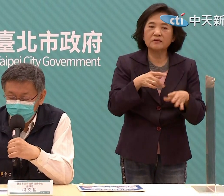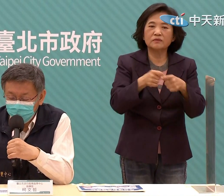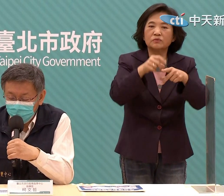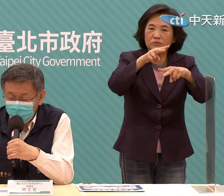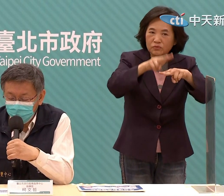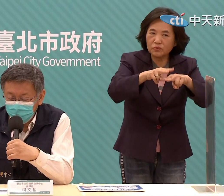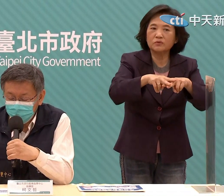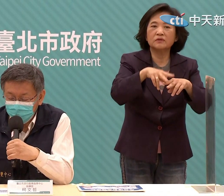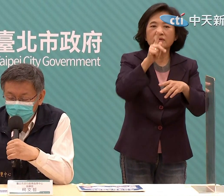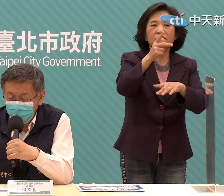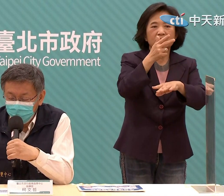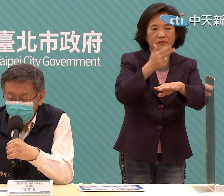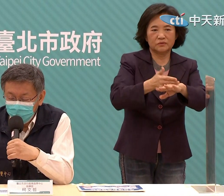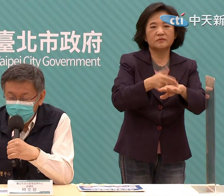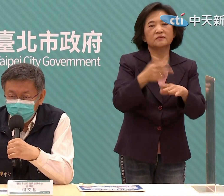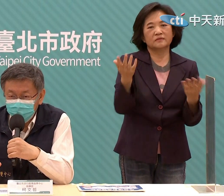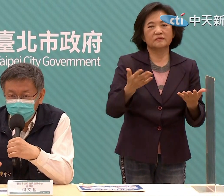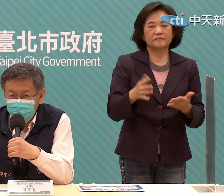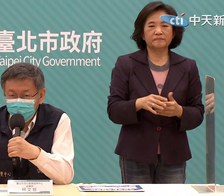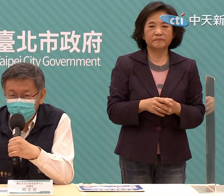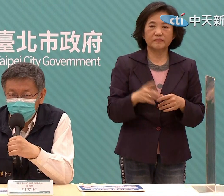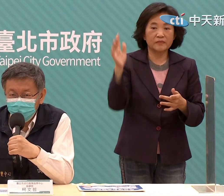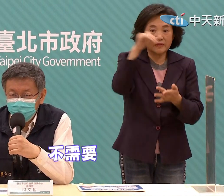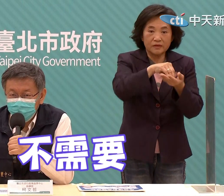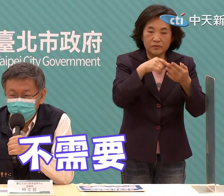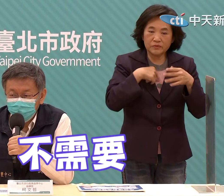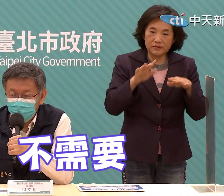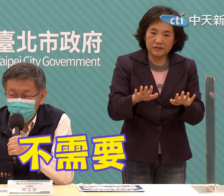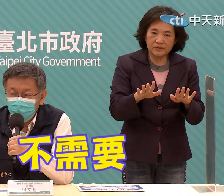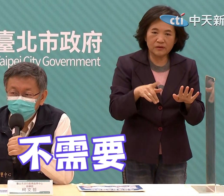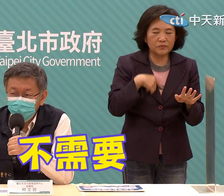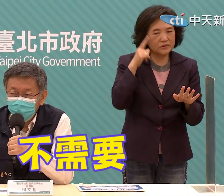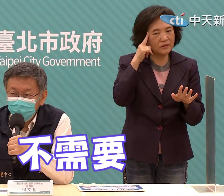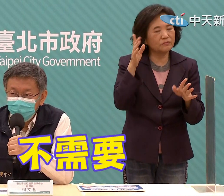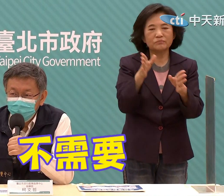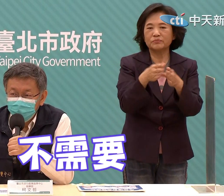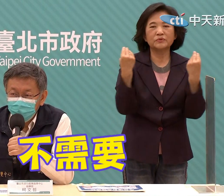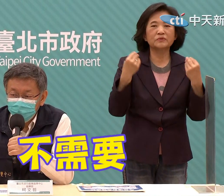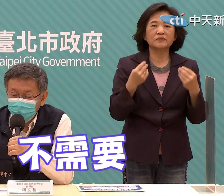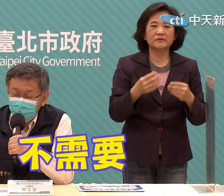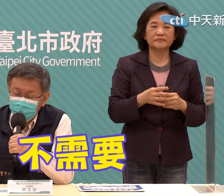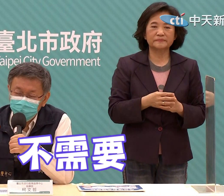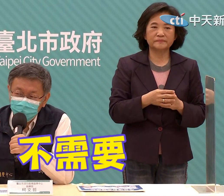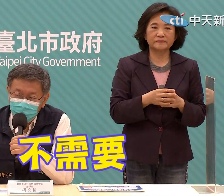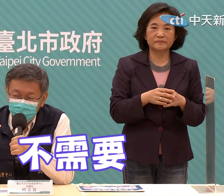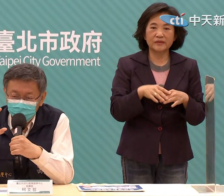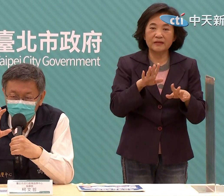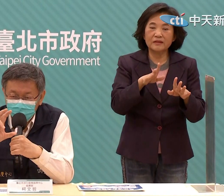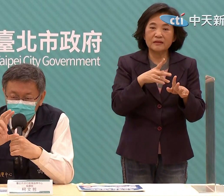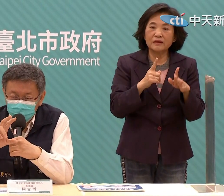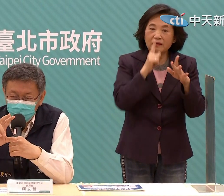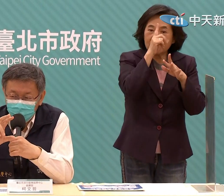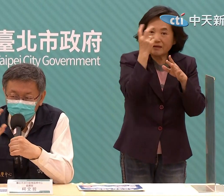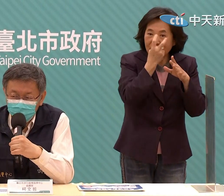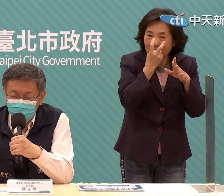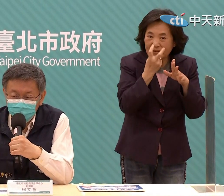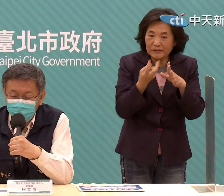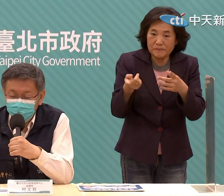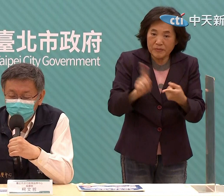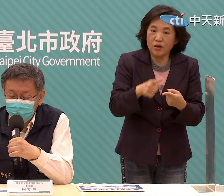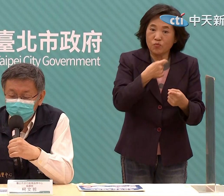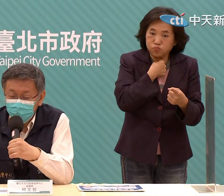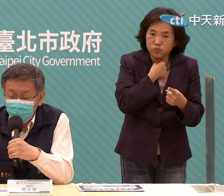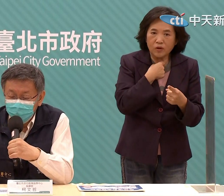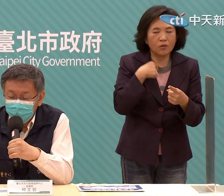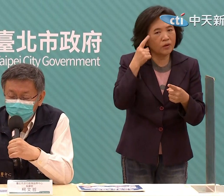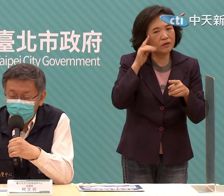学基础的，所以现在是这样，就目前阶段是不需要的。这个还牵涉到、啊、你当时的状况和你的战略